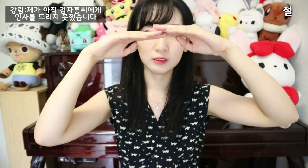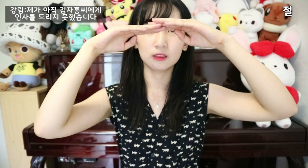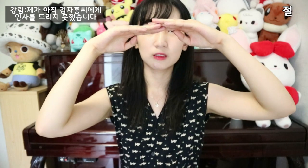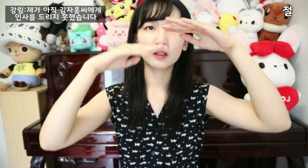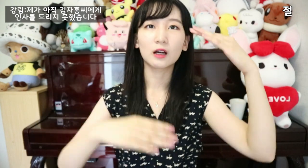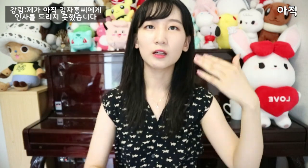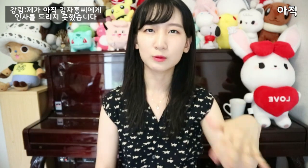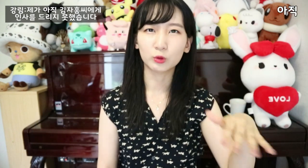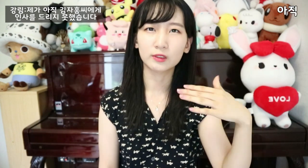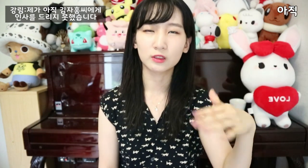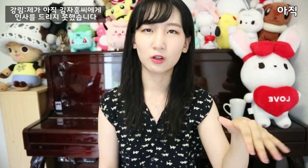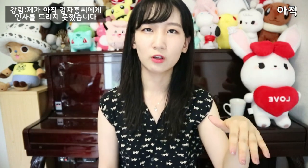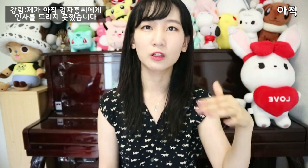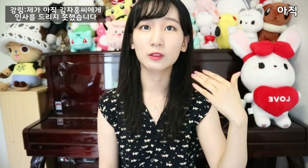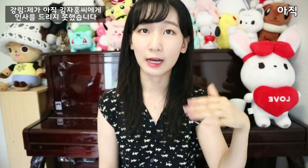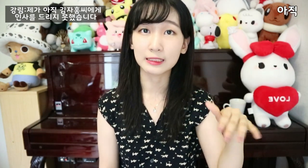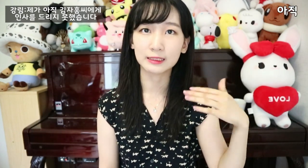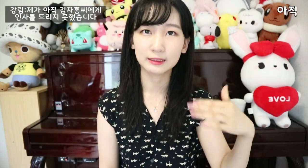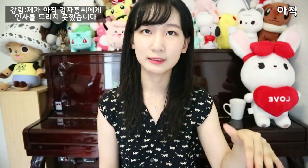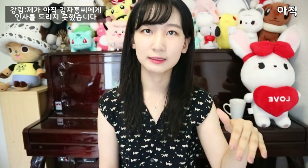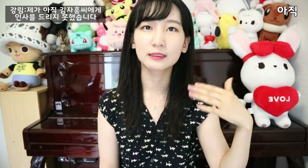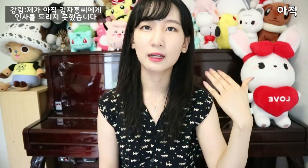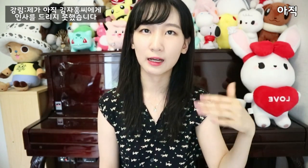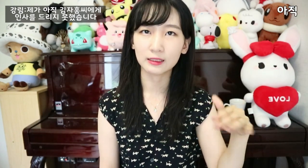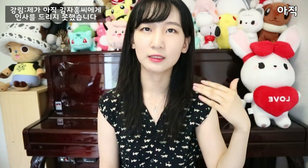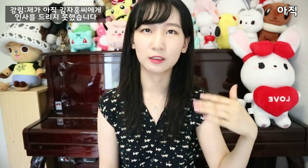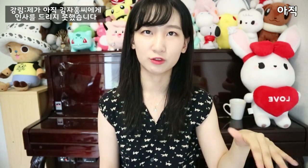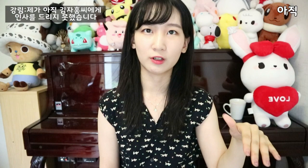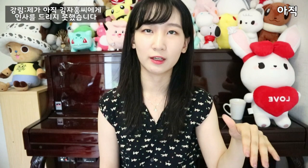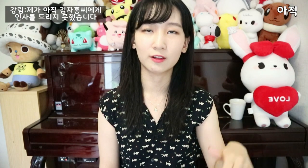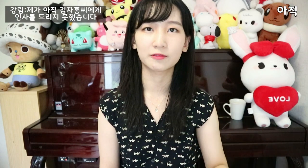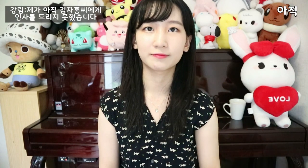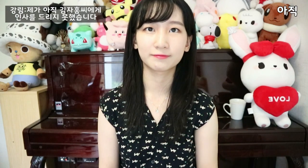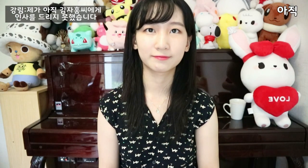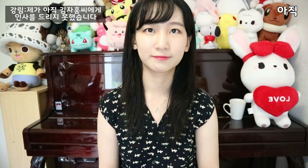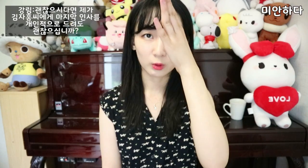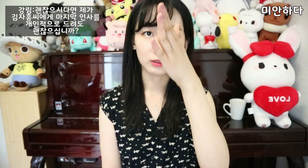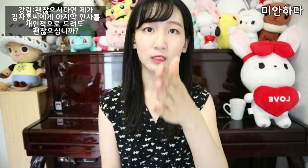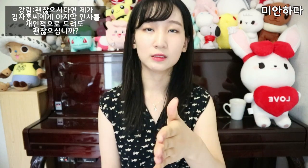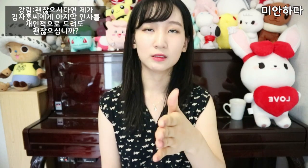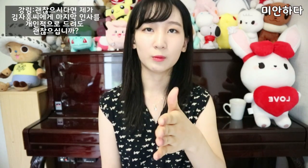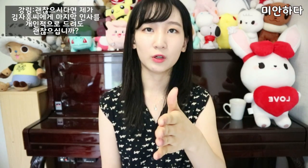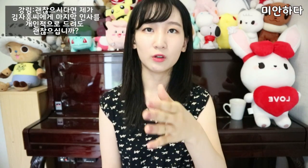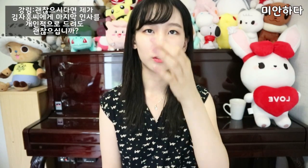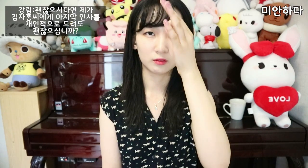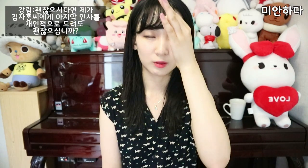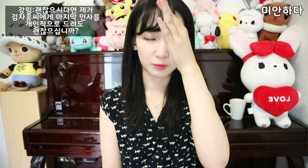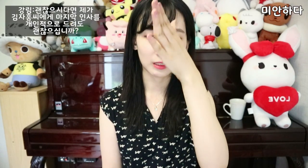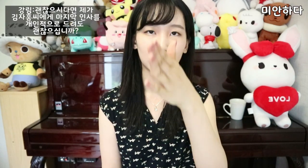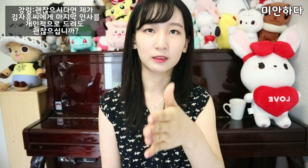절을 아직 못했어요. 아직. 아직이라는 수화예요. 괜찮으시다면